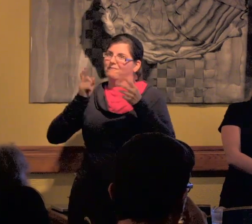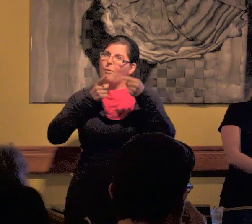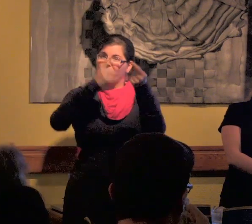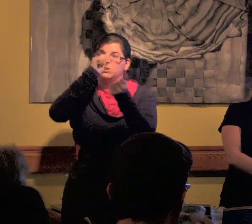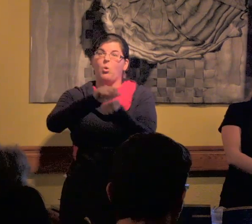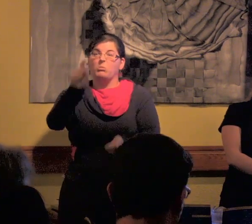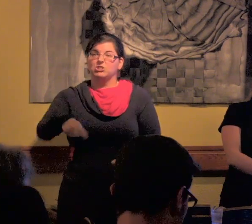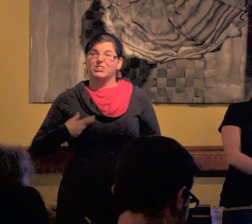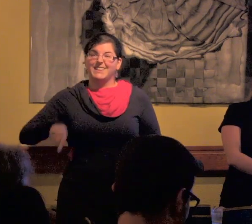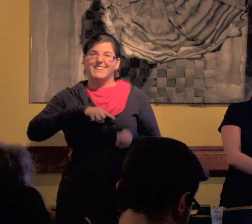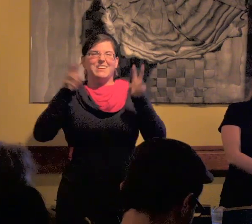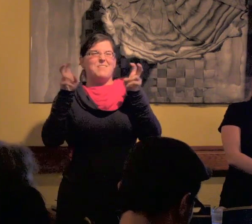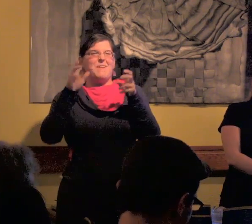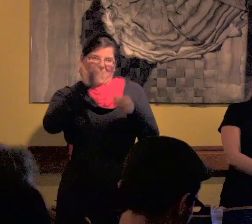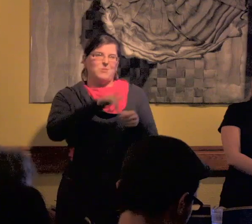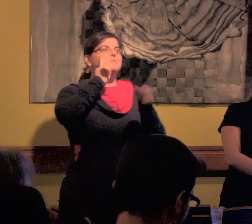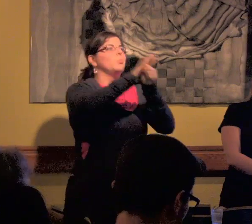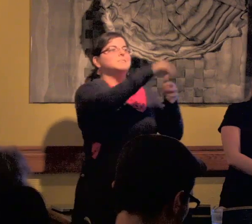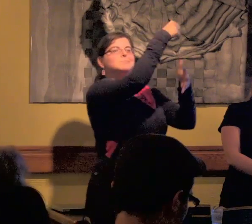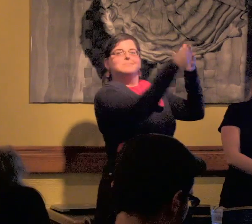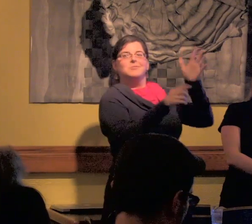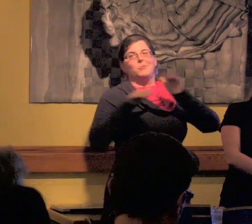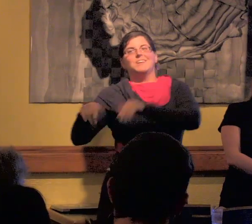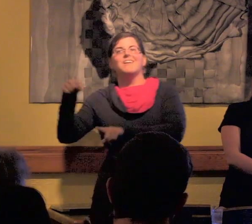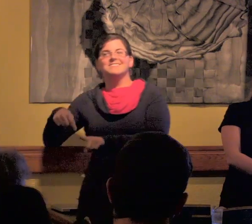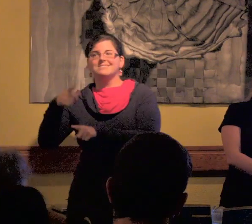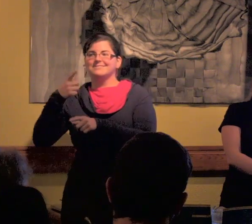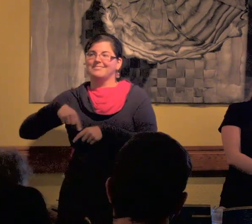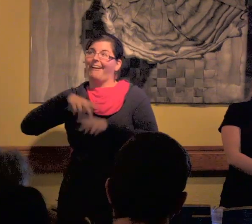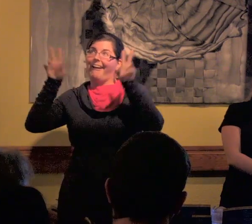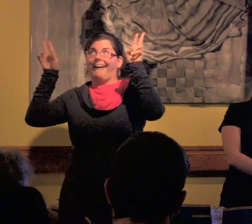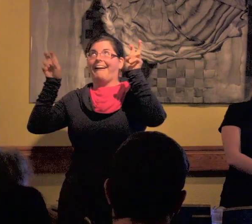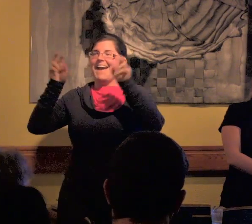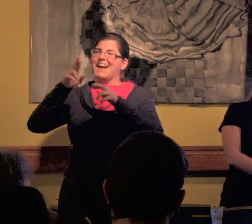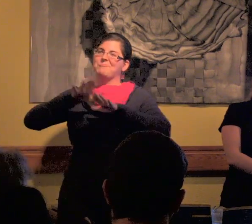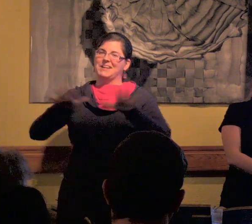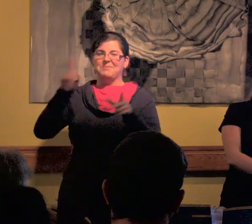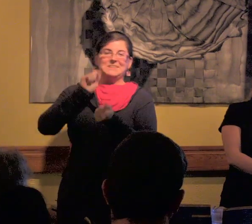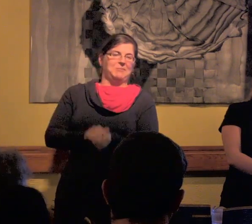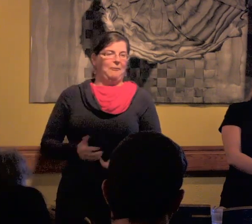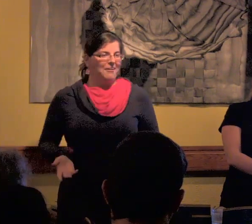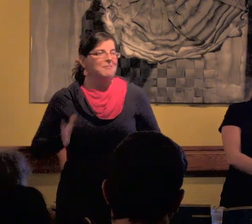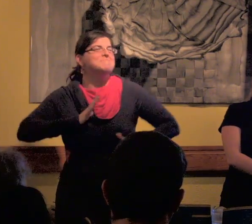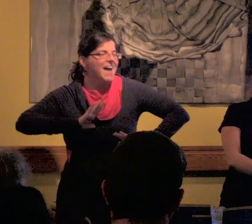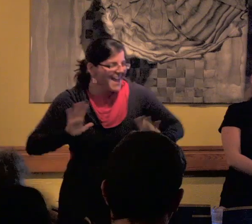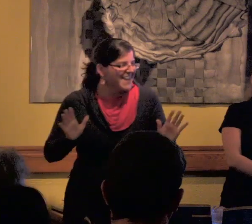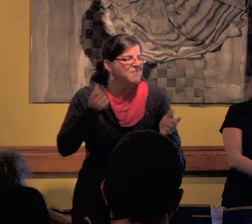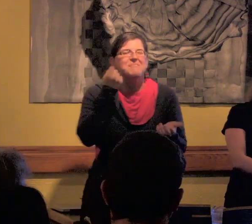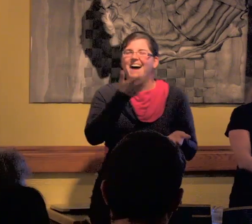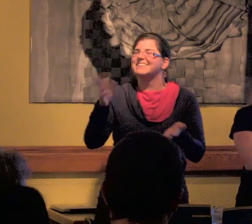tels niveaux, pour pouvoir avoir ce à quoi elles ont droit, quelque part? Non. Alors,